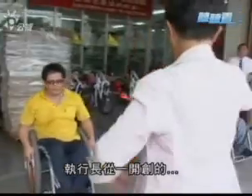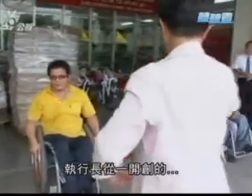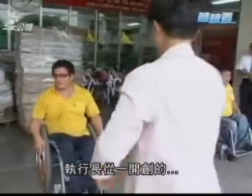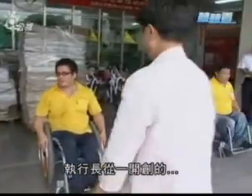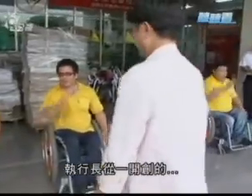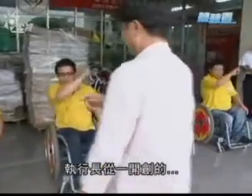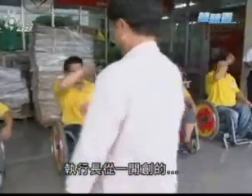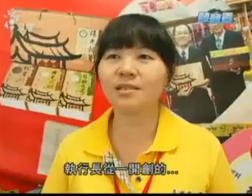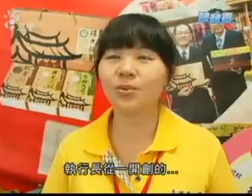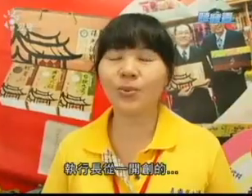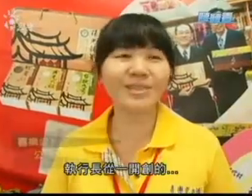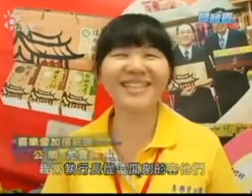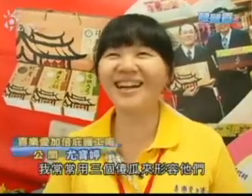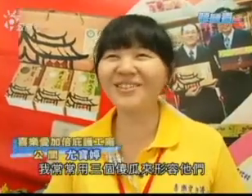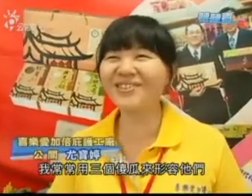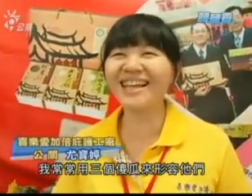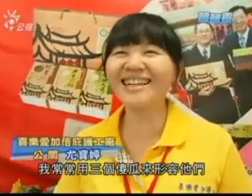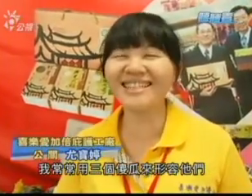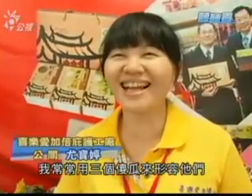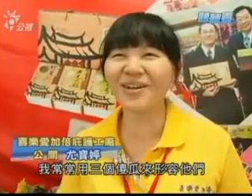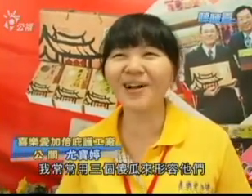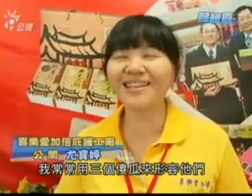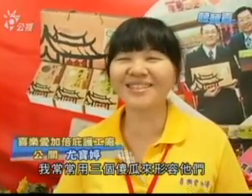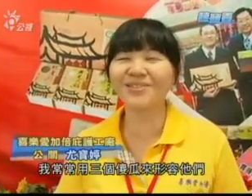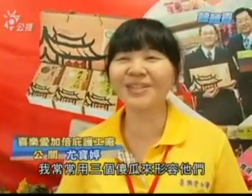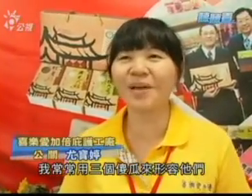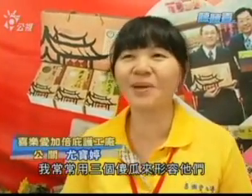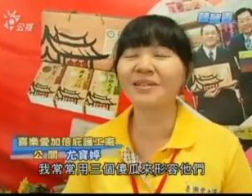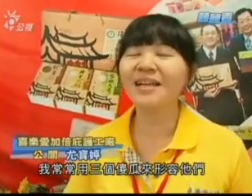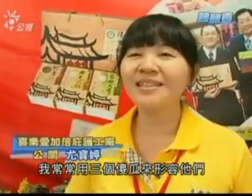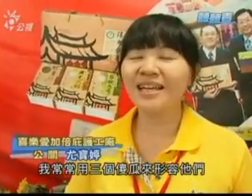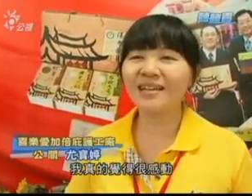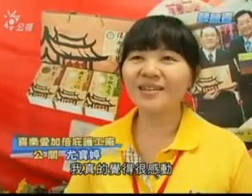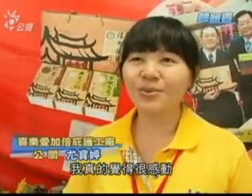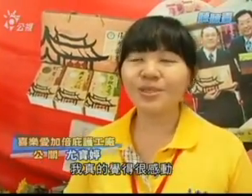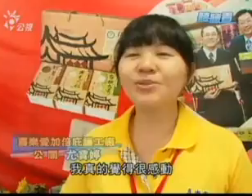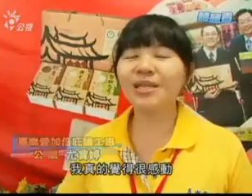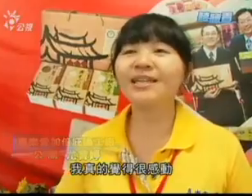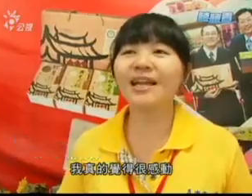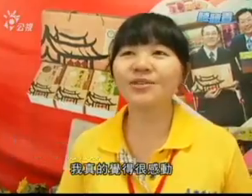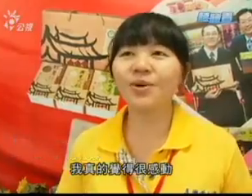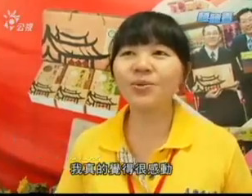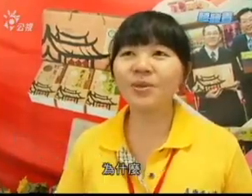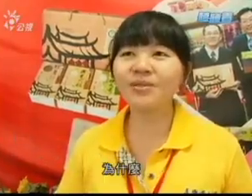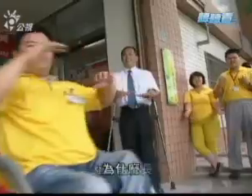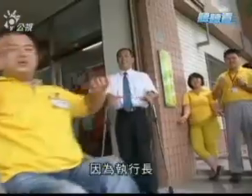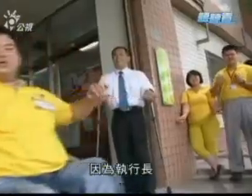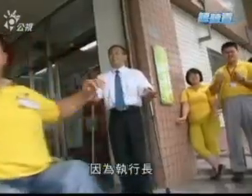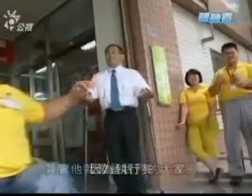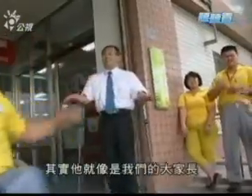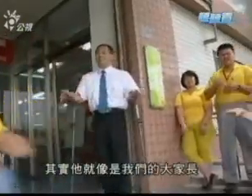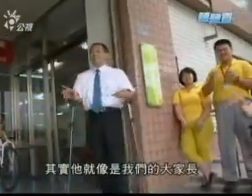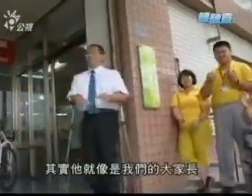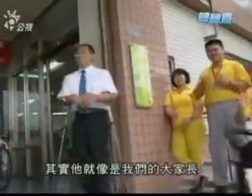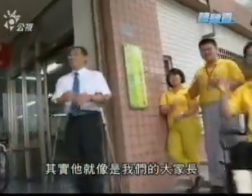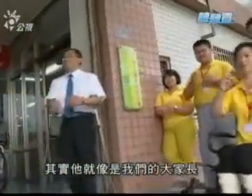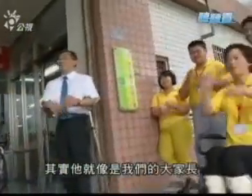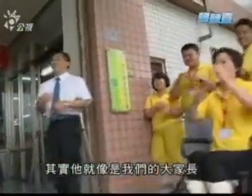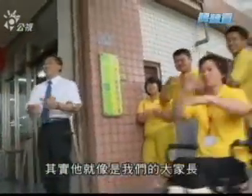从一开创的，我常常用三个傻瓜来形容他们。那我真的觉得很感动，为什么？因为执行长其实他就像是我们